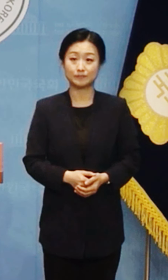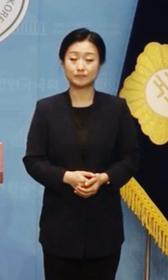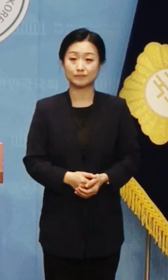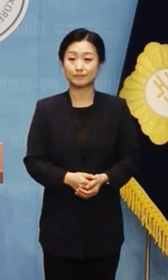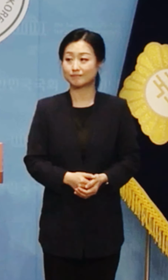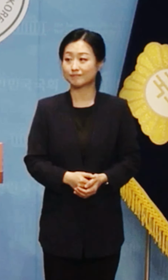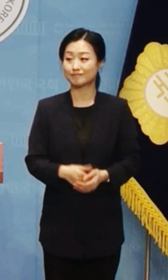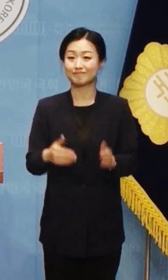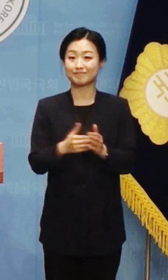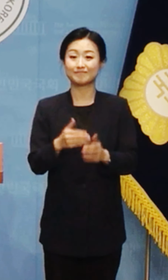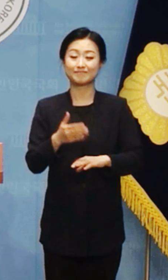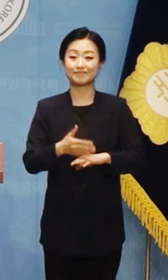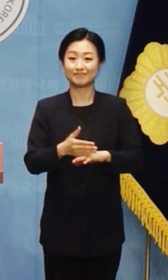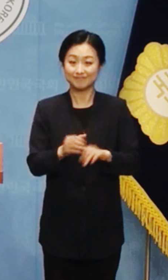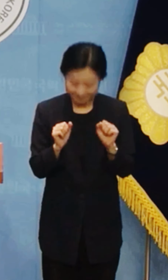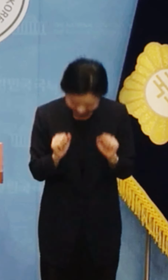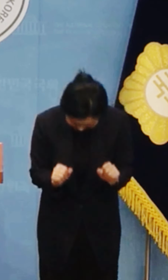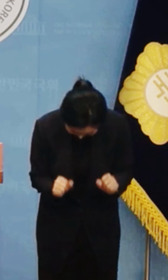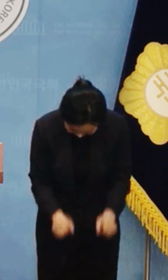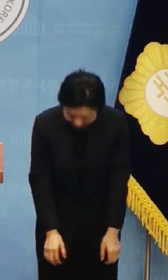바랍니다 여기까지 하겠습니다 고맙습니다